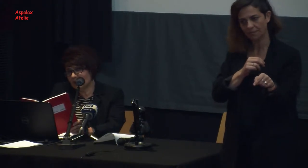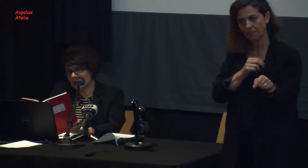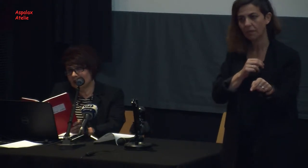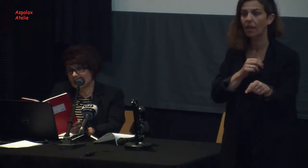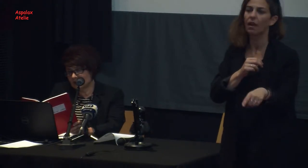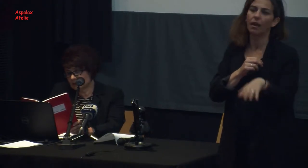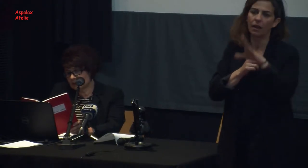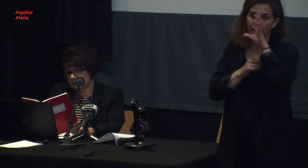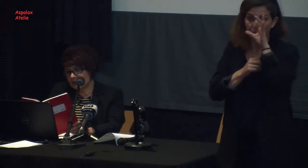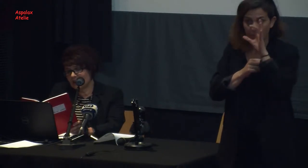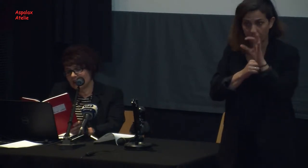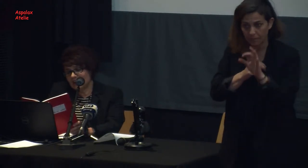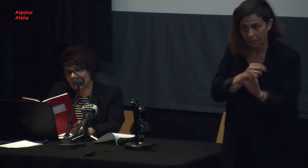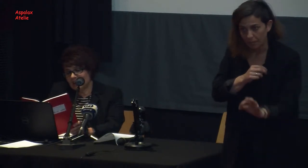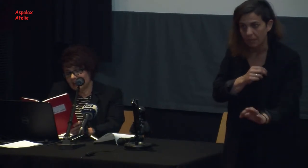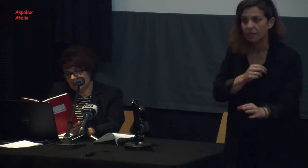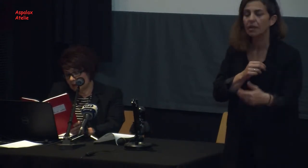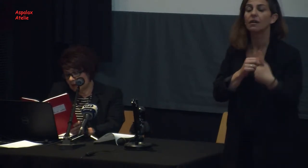βίωσα μία κατάσταση